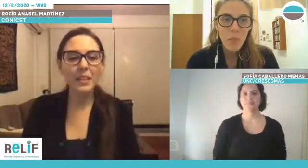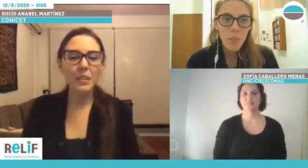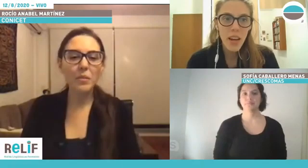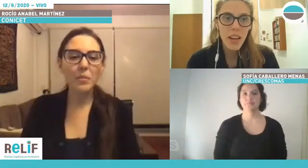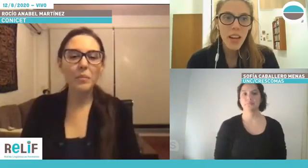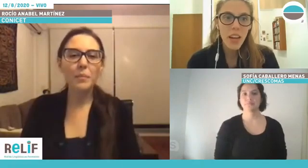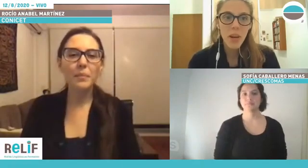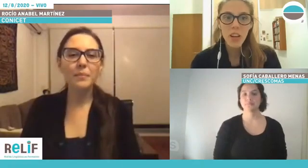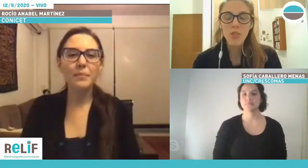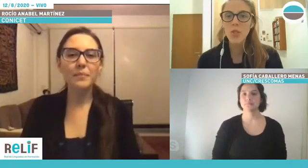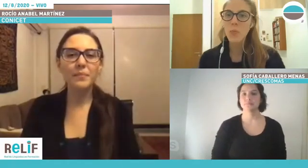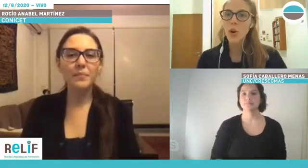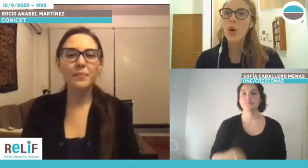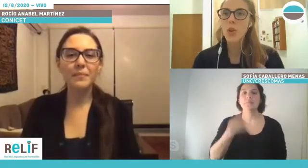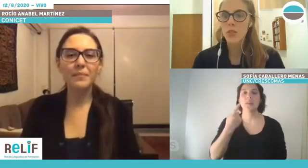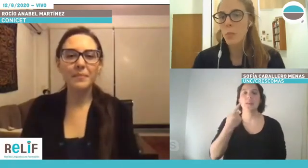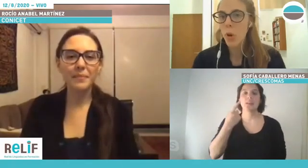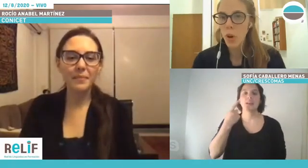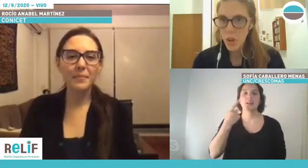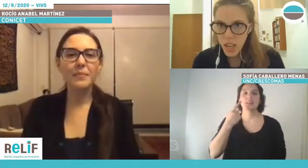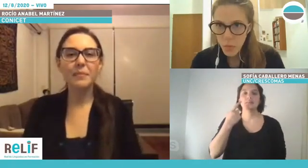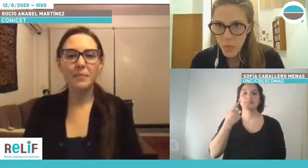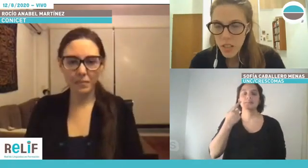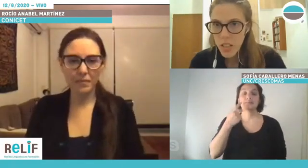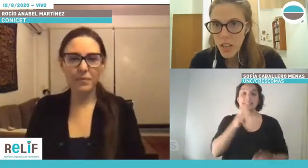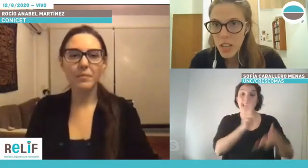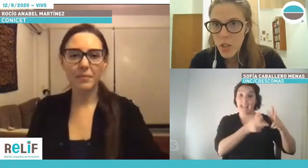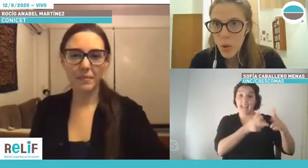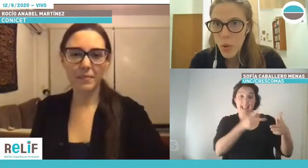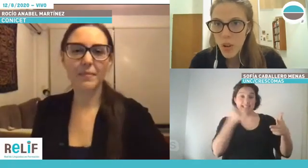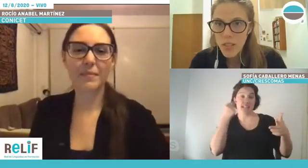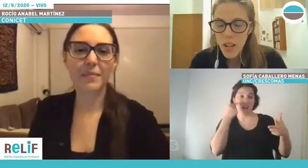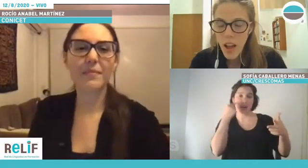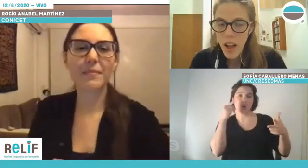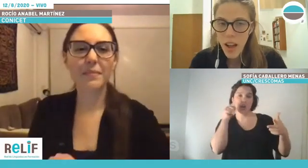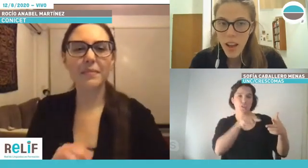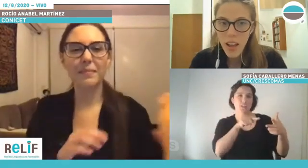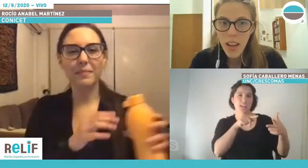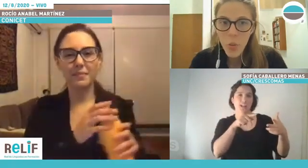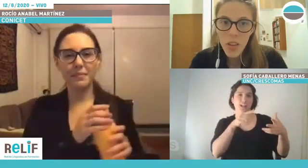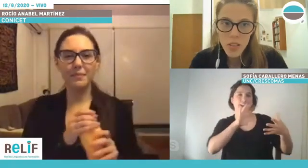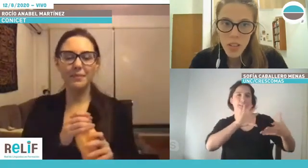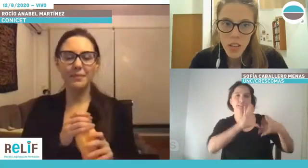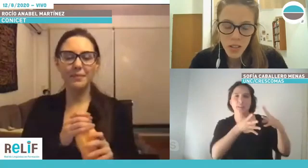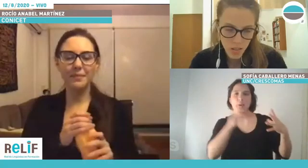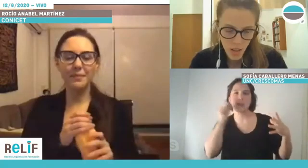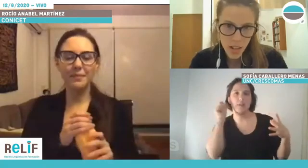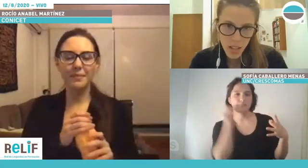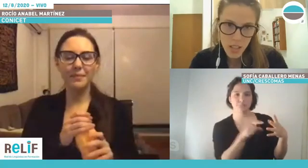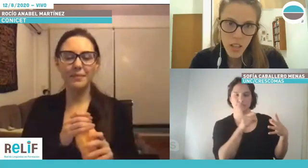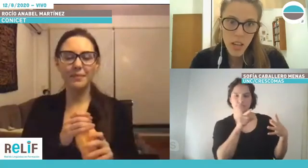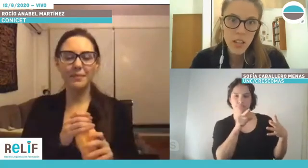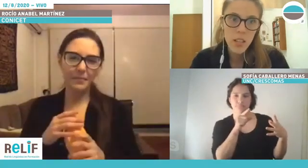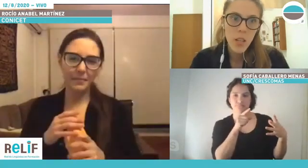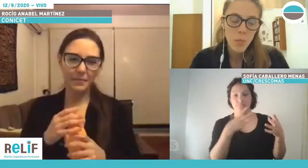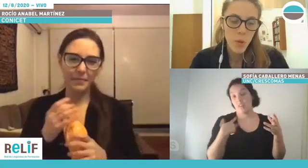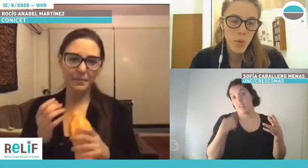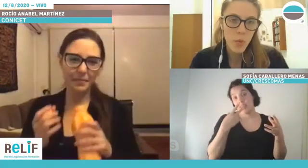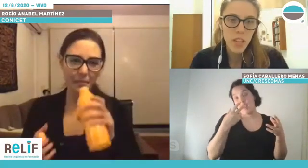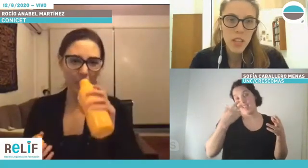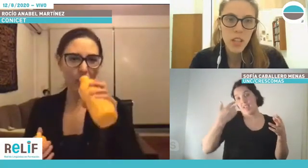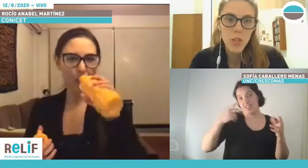y para conocer un poco tipológicamente cómo es la lengua de señas de